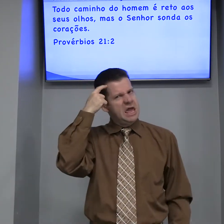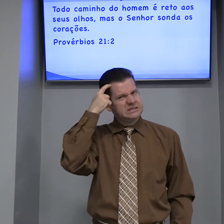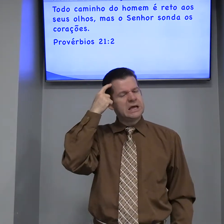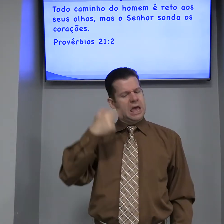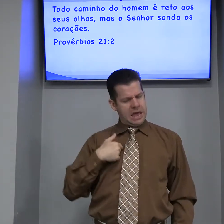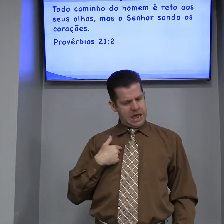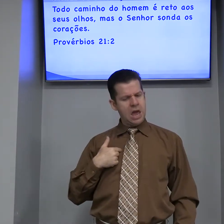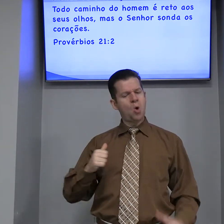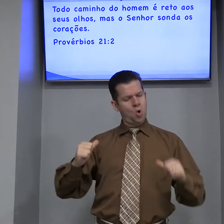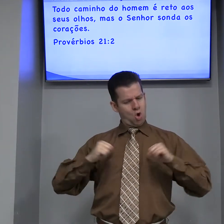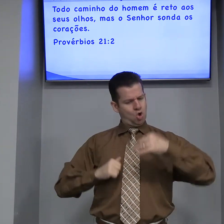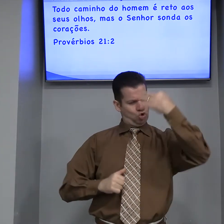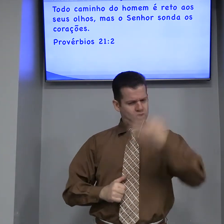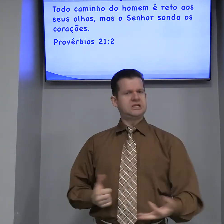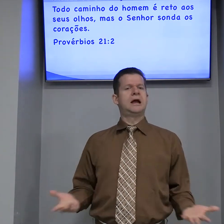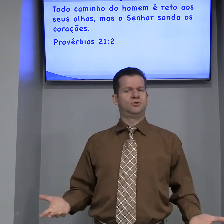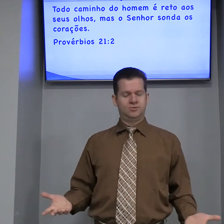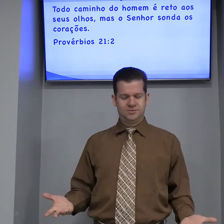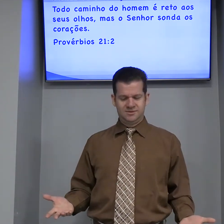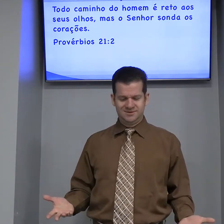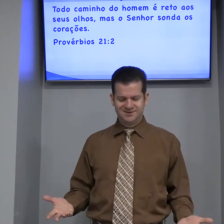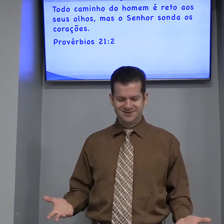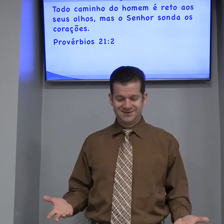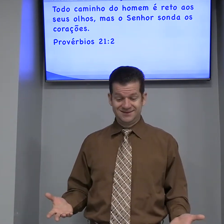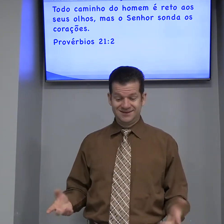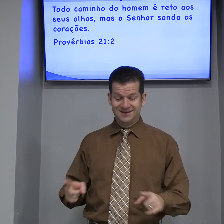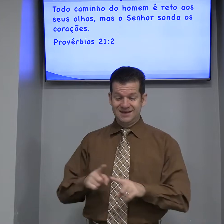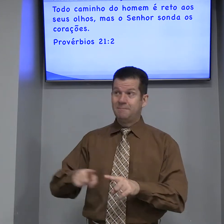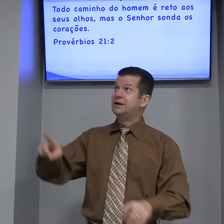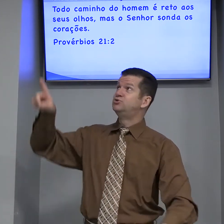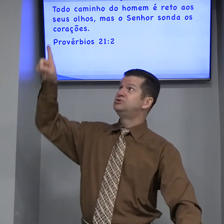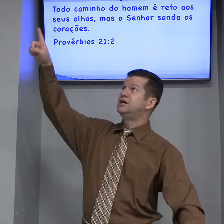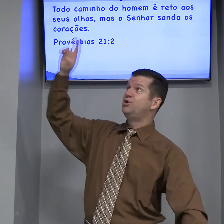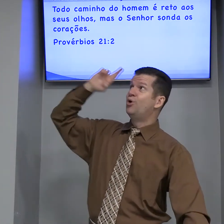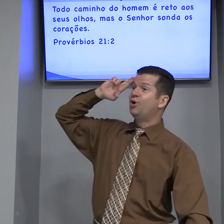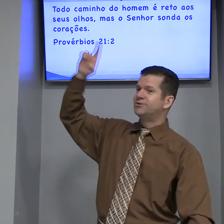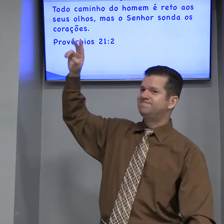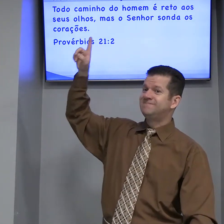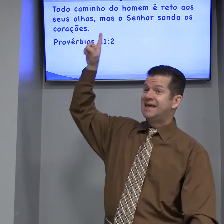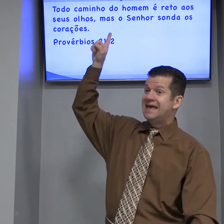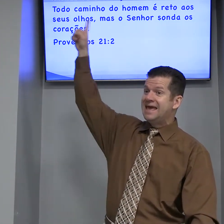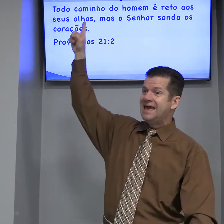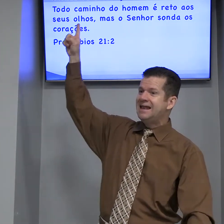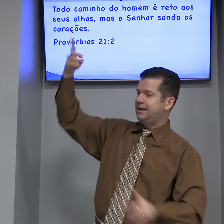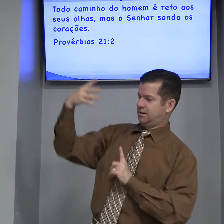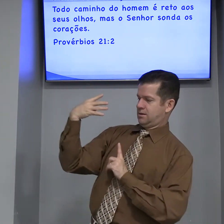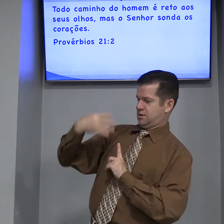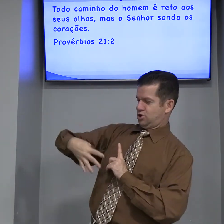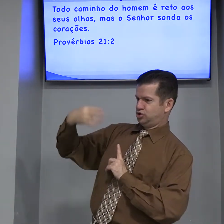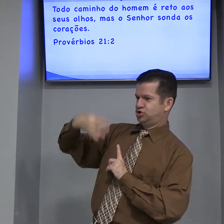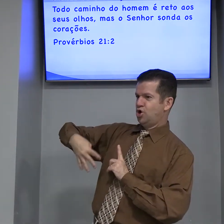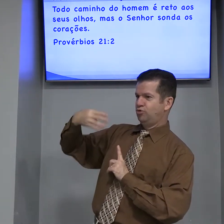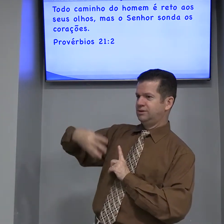pensa, eu estou certo. Mas o Senhor, Ele sonda.